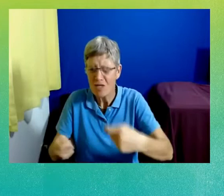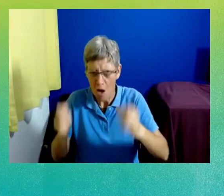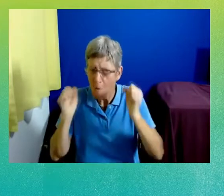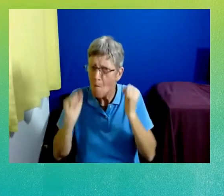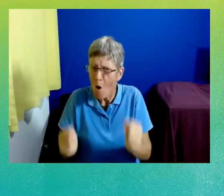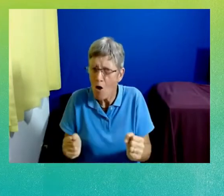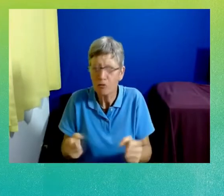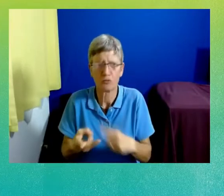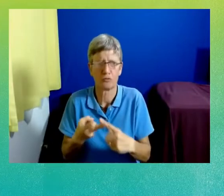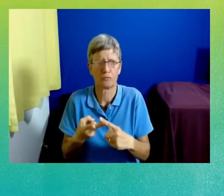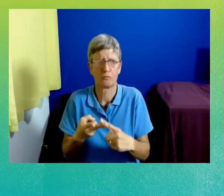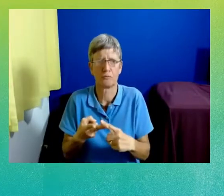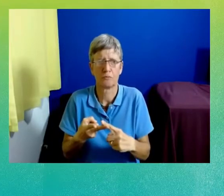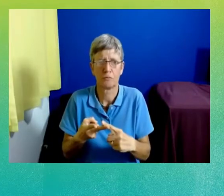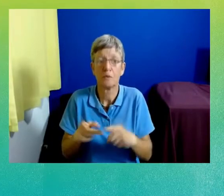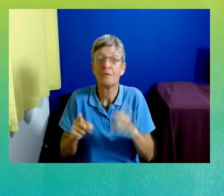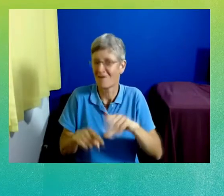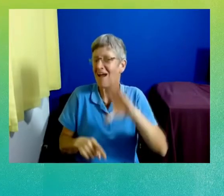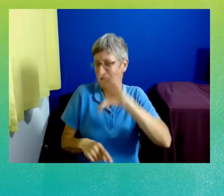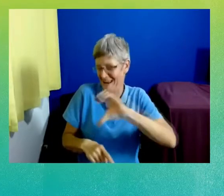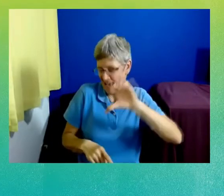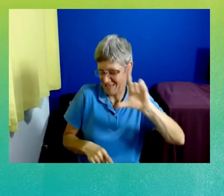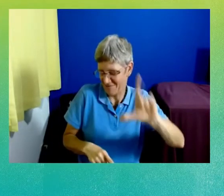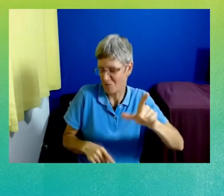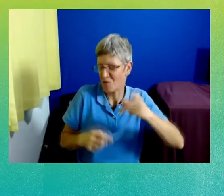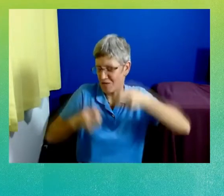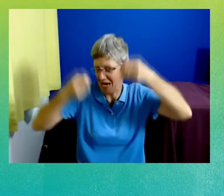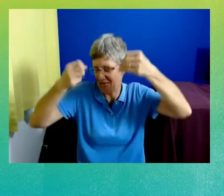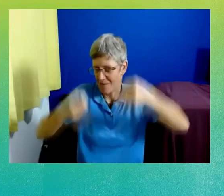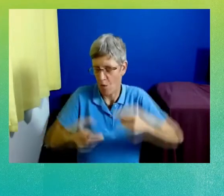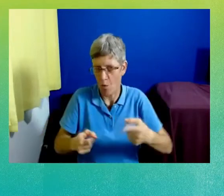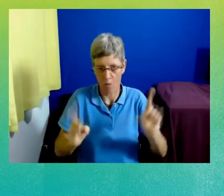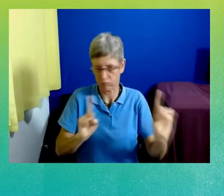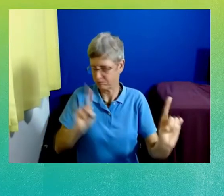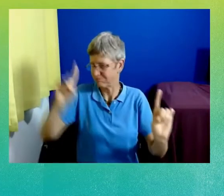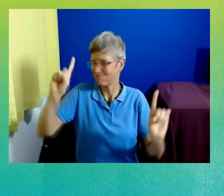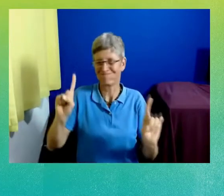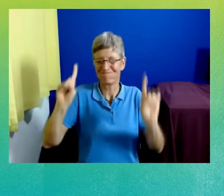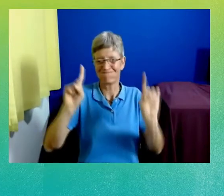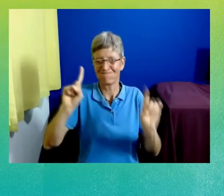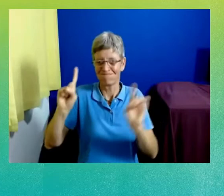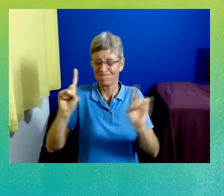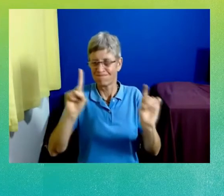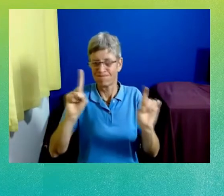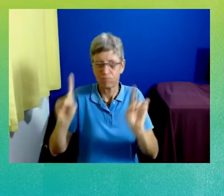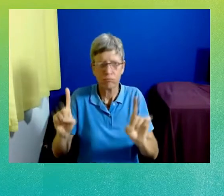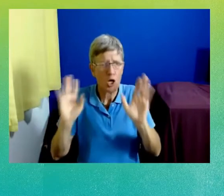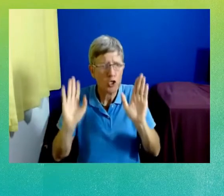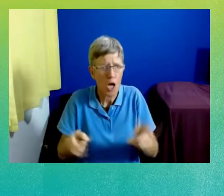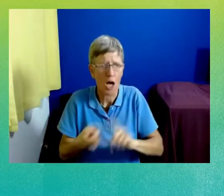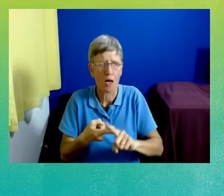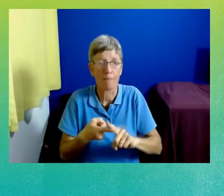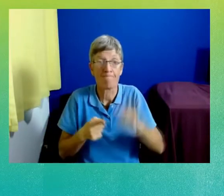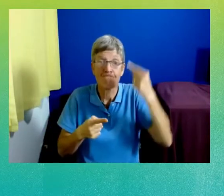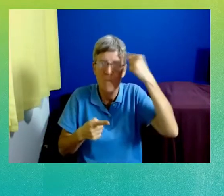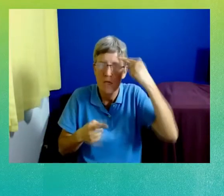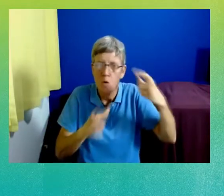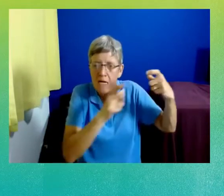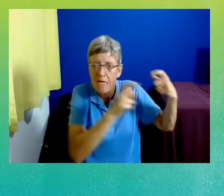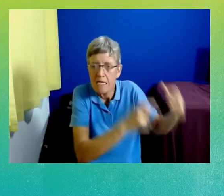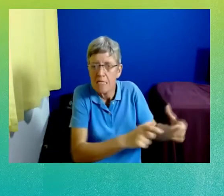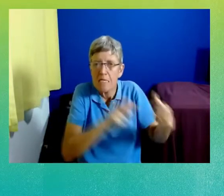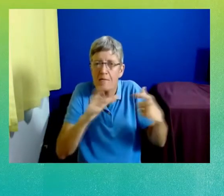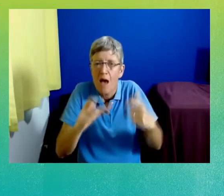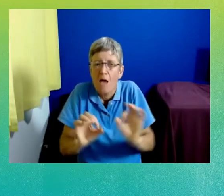perspectiva da literatura. Então, você pode utilizar também os classificadores, tá?